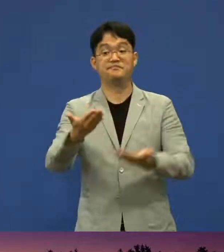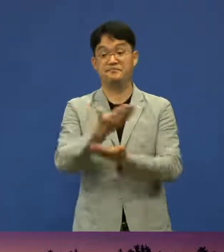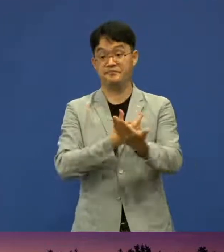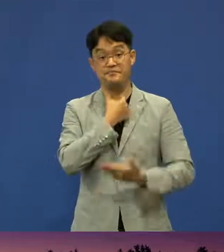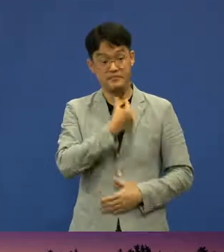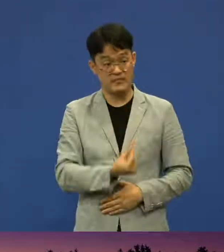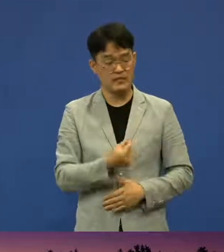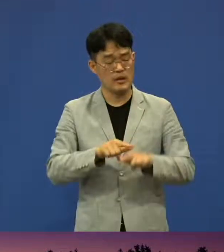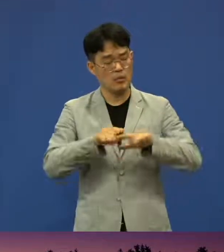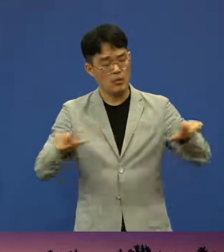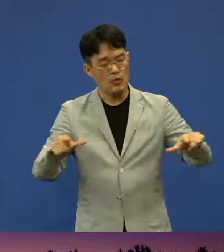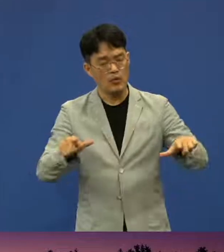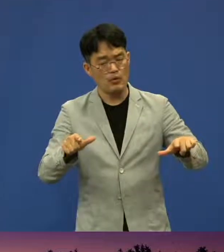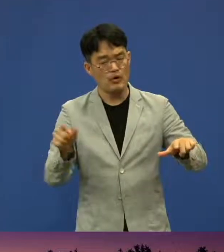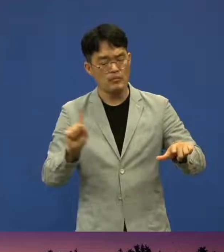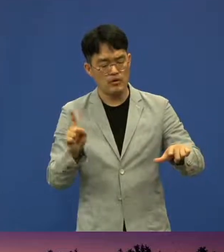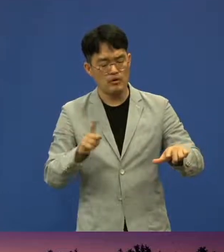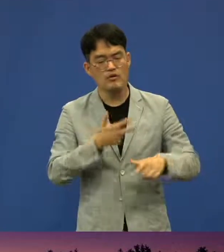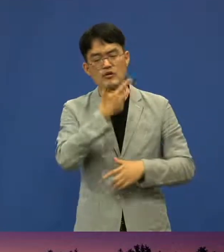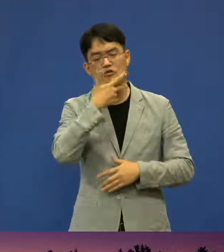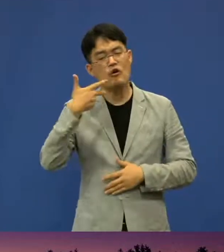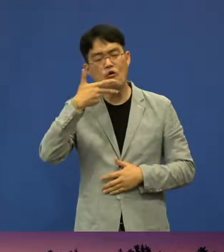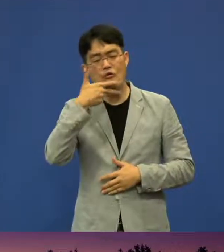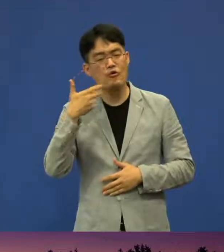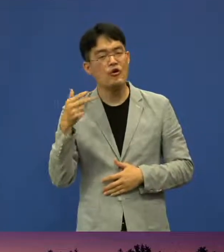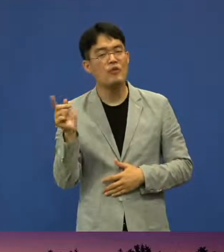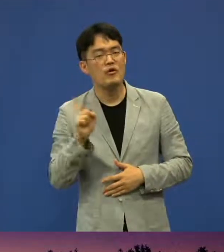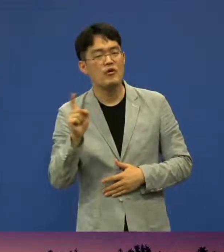Radical하다. 한국말로 뭐라 그래? Radical하다?